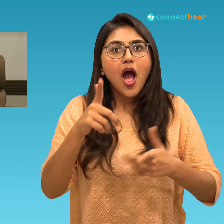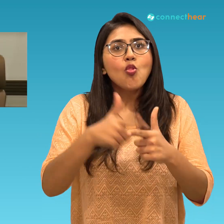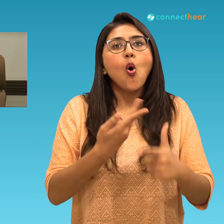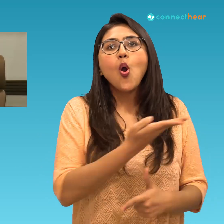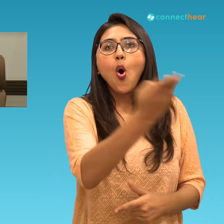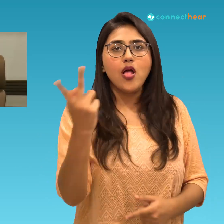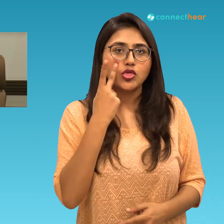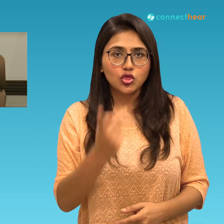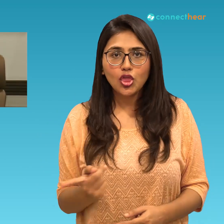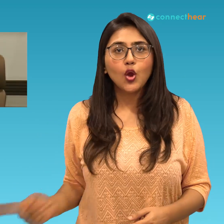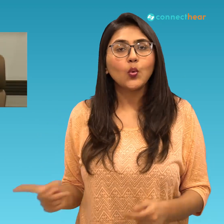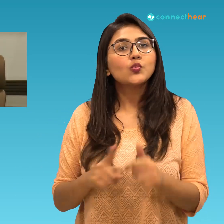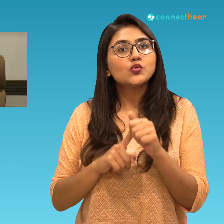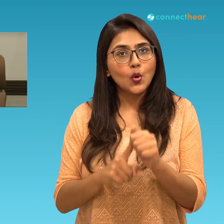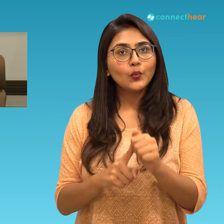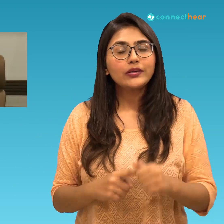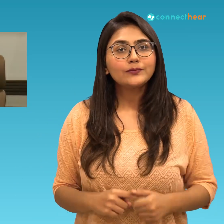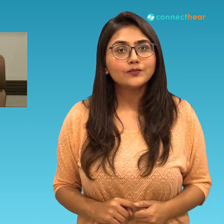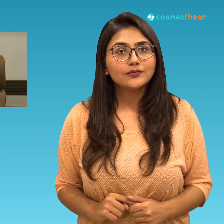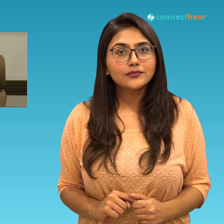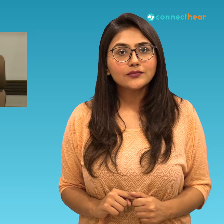مزنگ، شاد باغ،